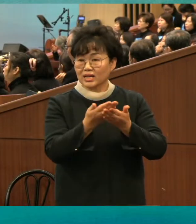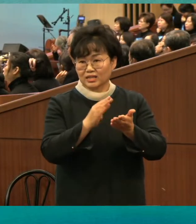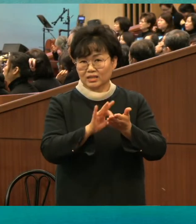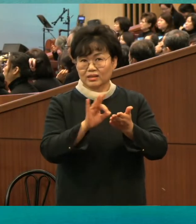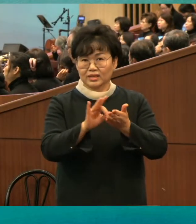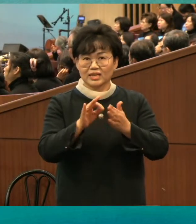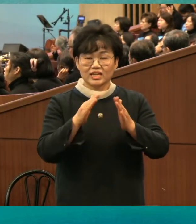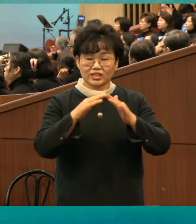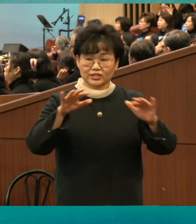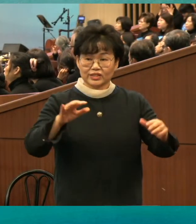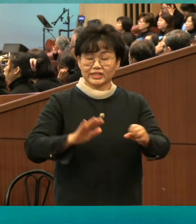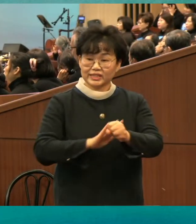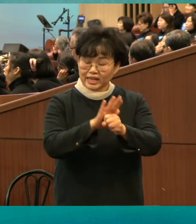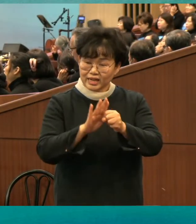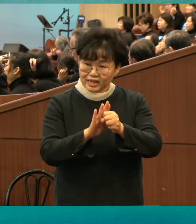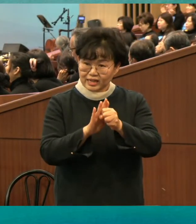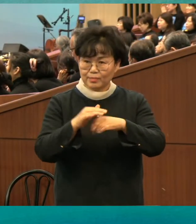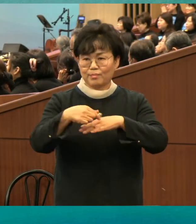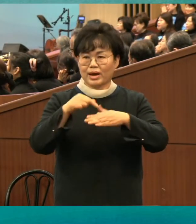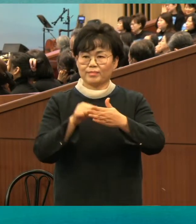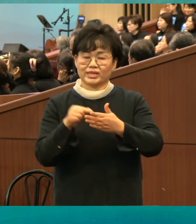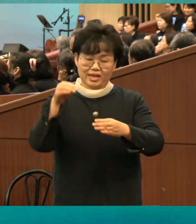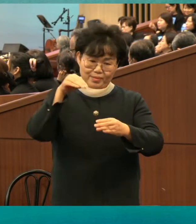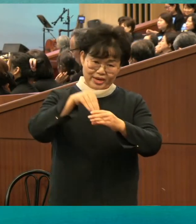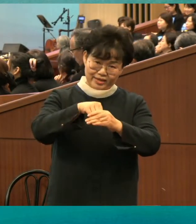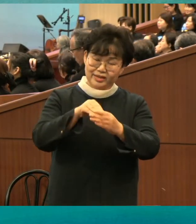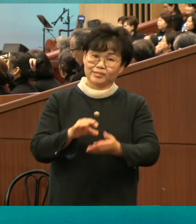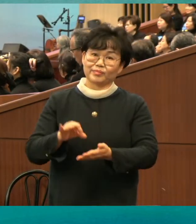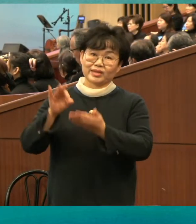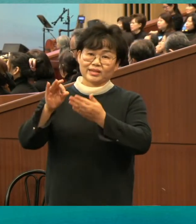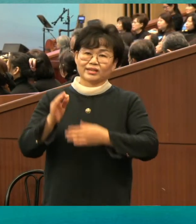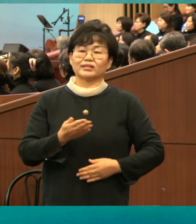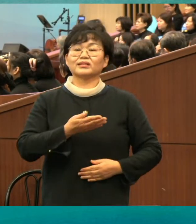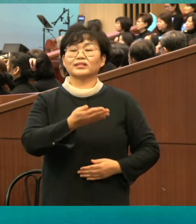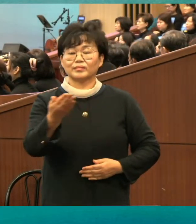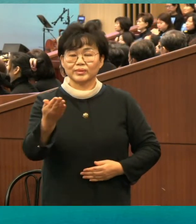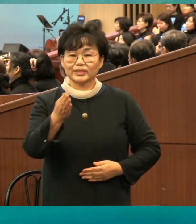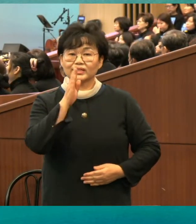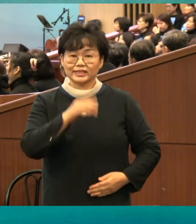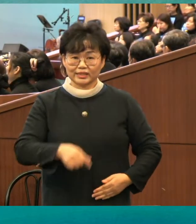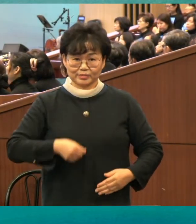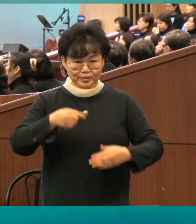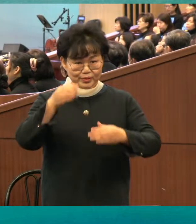주신 모든 성도님들께 진심으로 감사드립니다.